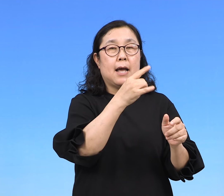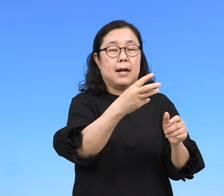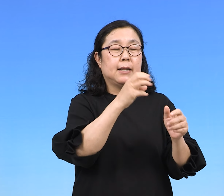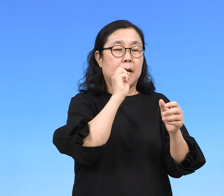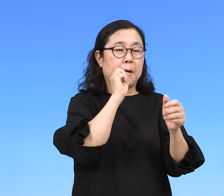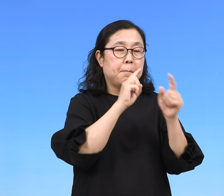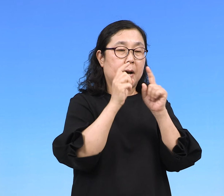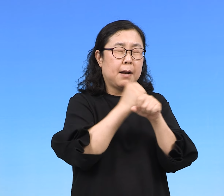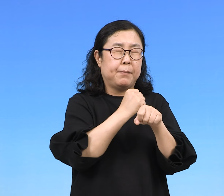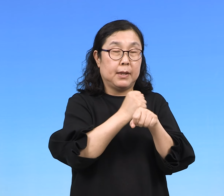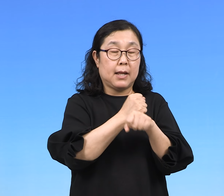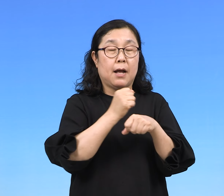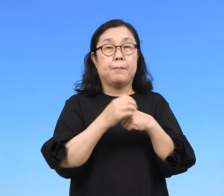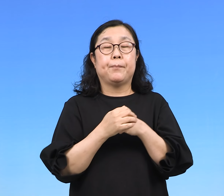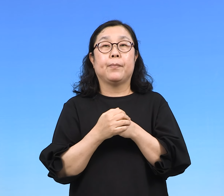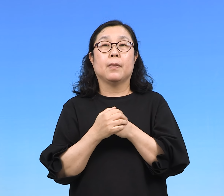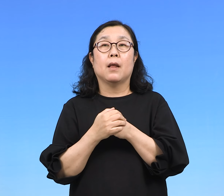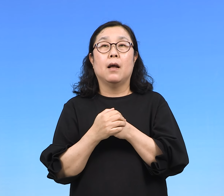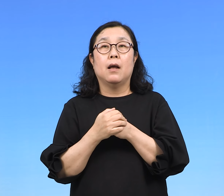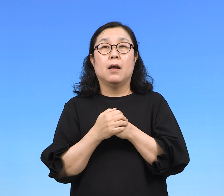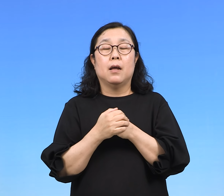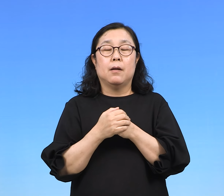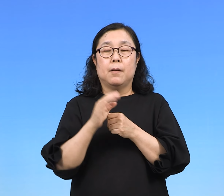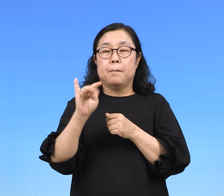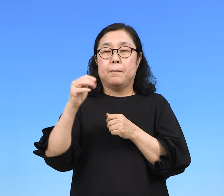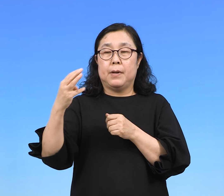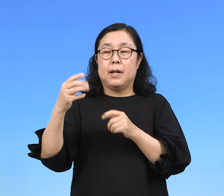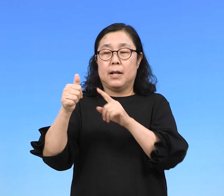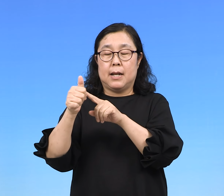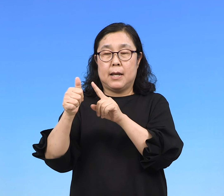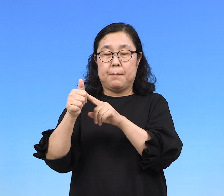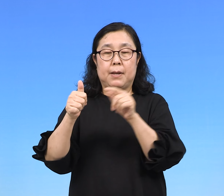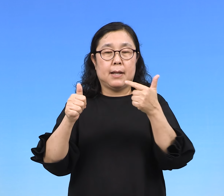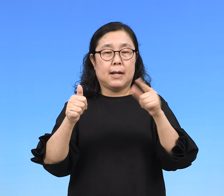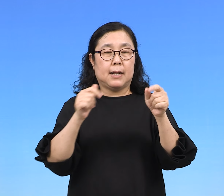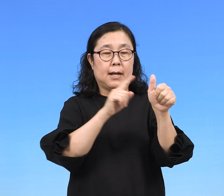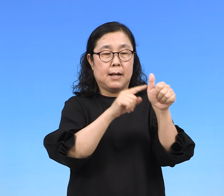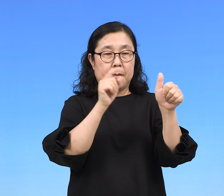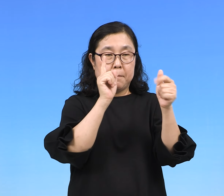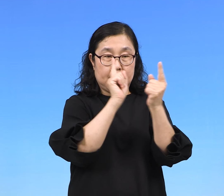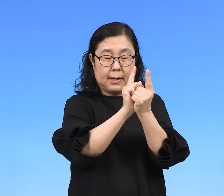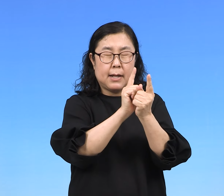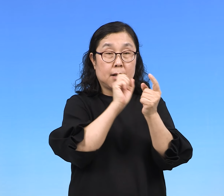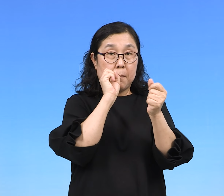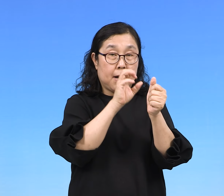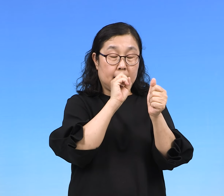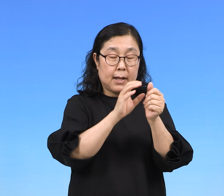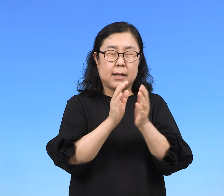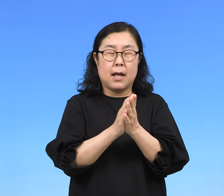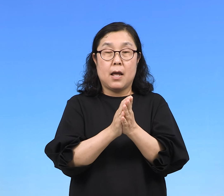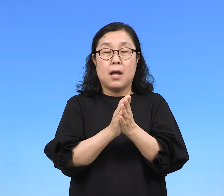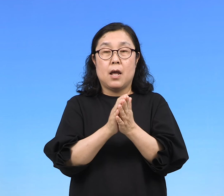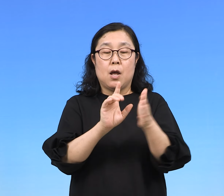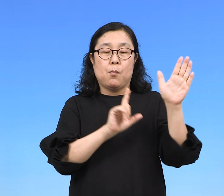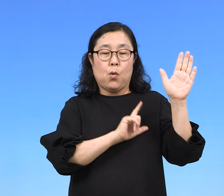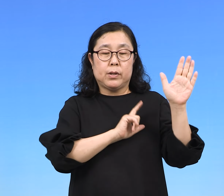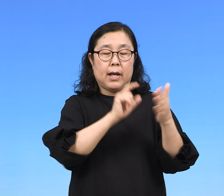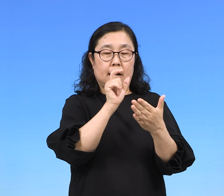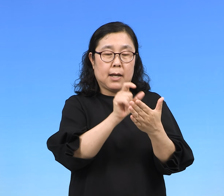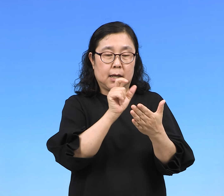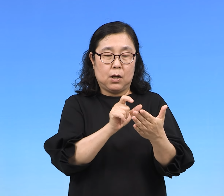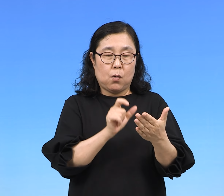반응을 보이느냐? 자, 먼저 요한복음 1장 45절입니다. 빌립이 나다나엘을 찾아 이르되 모세가 율법에